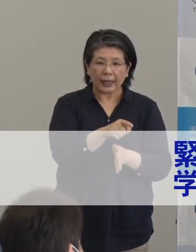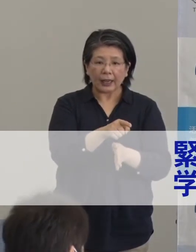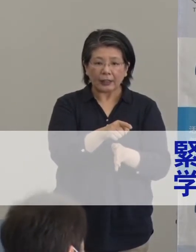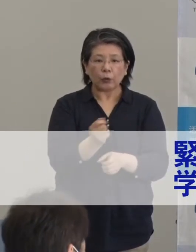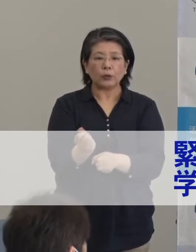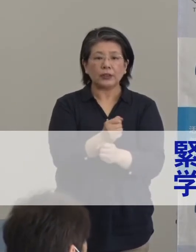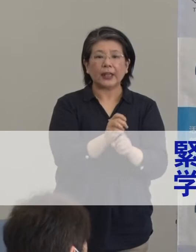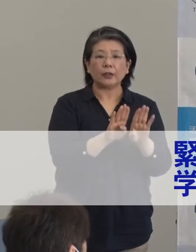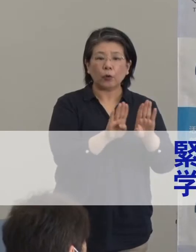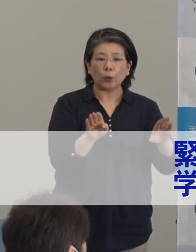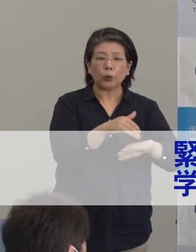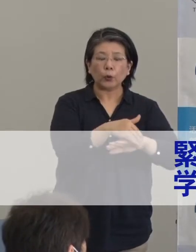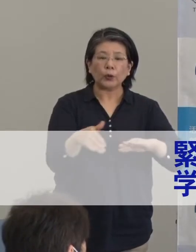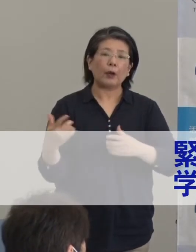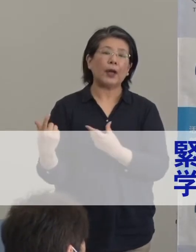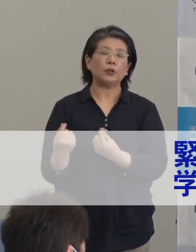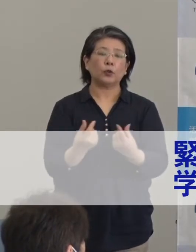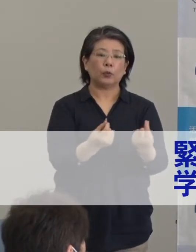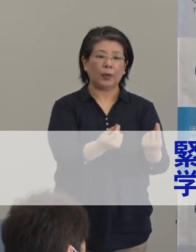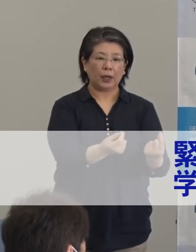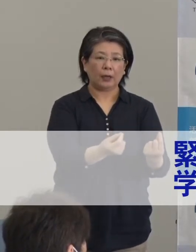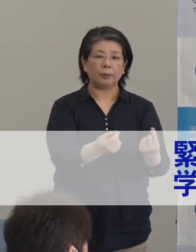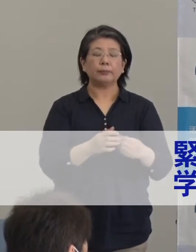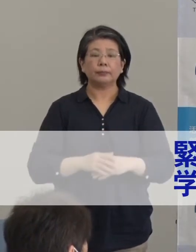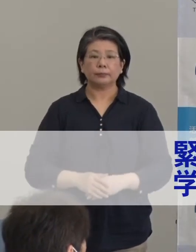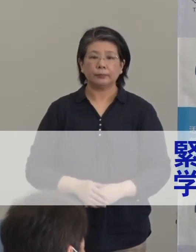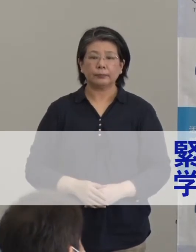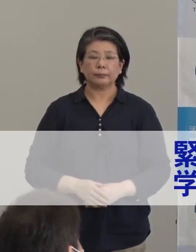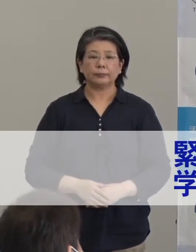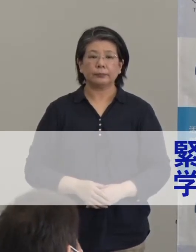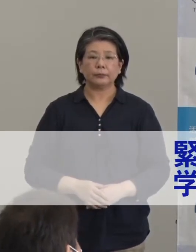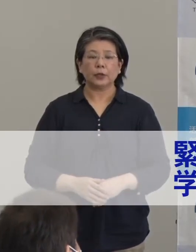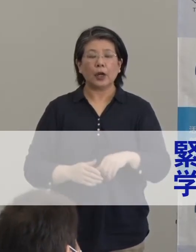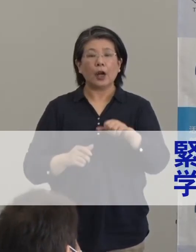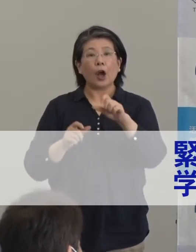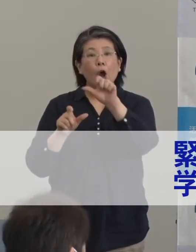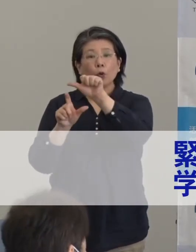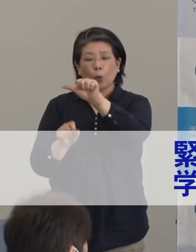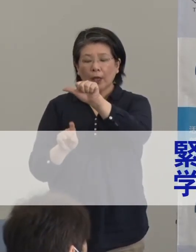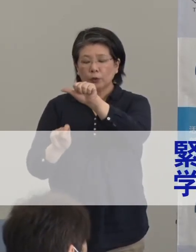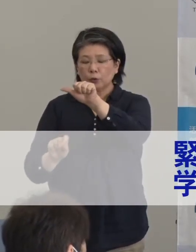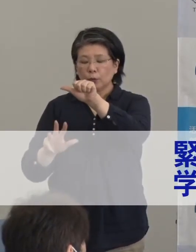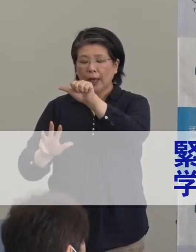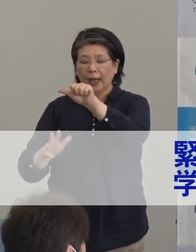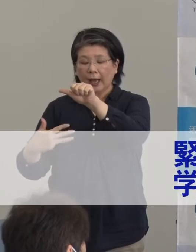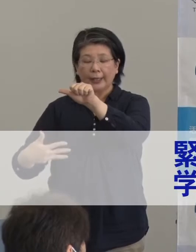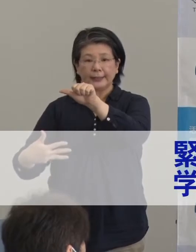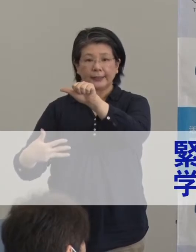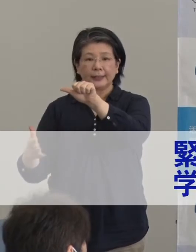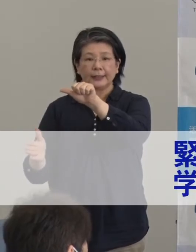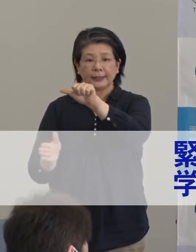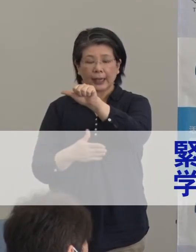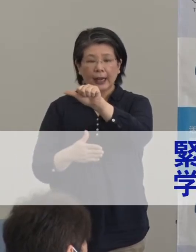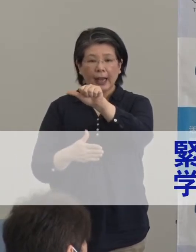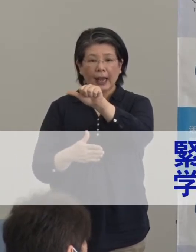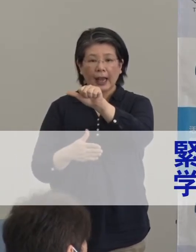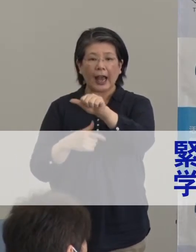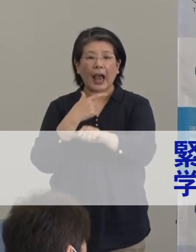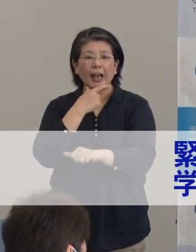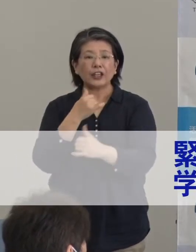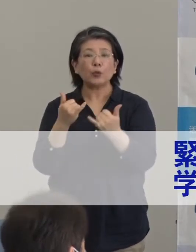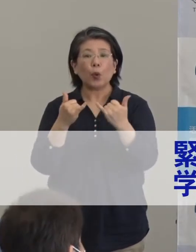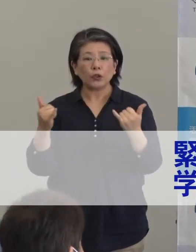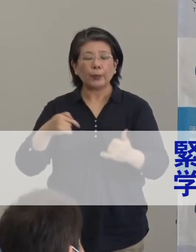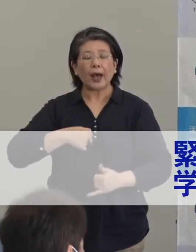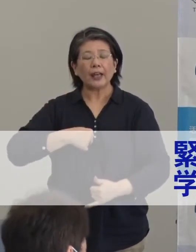25日から開業と言って再開と言っておりますけども、基本的には18日から、希望者は自主登校